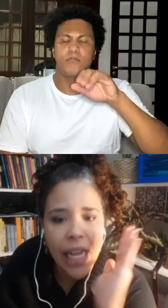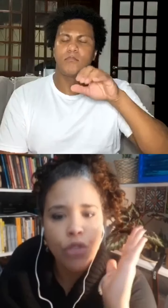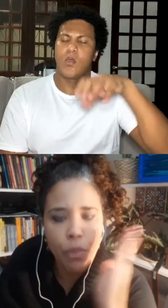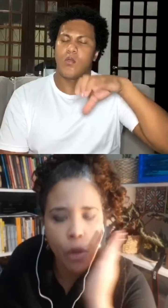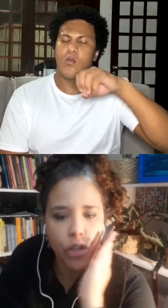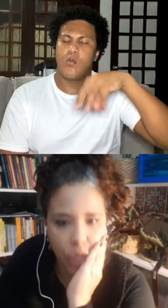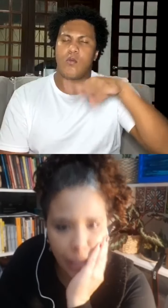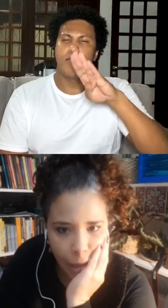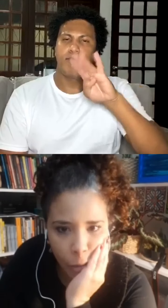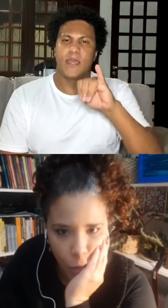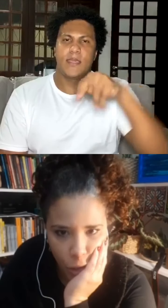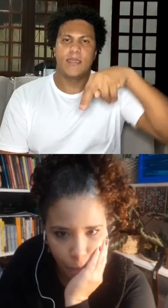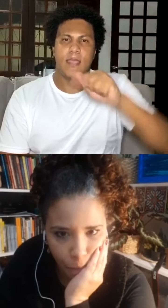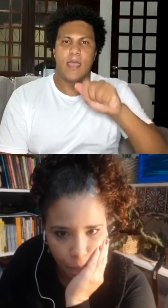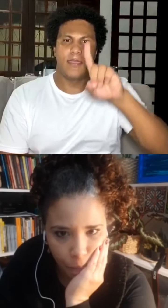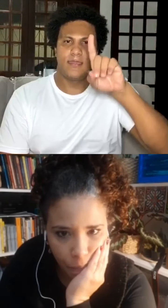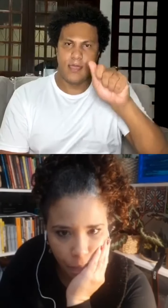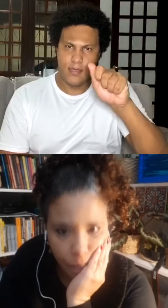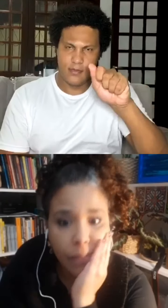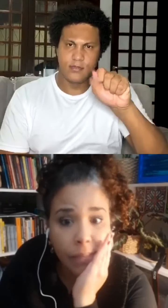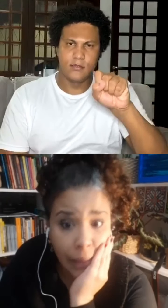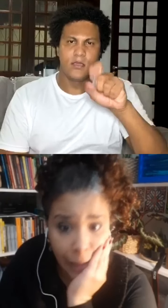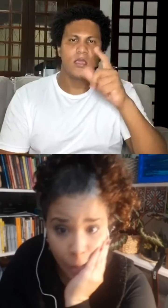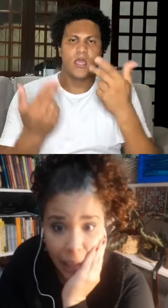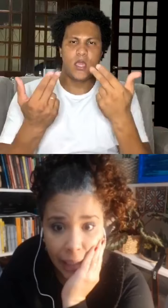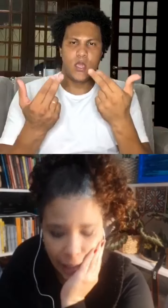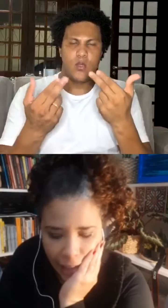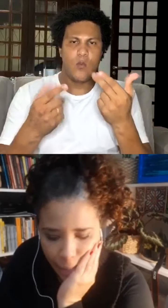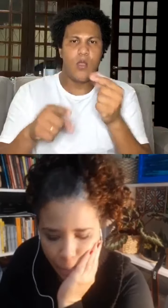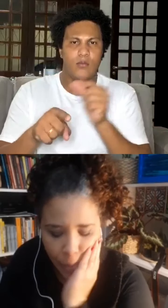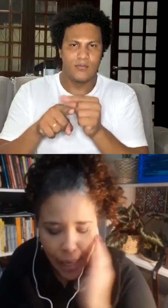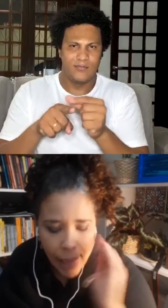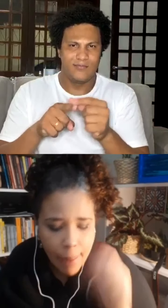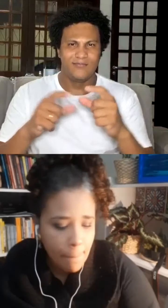nos postos de saúde. Deu para entender?